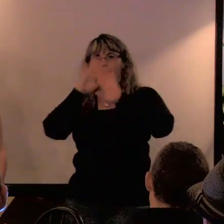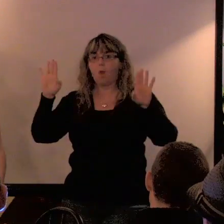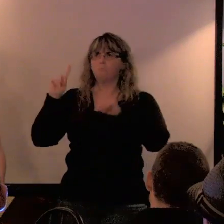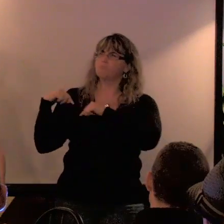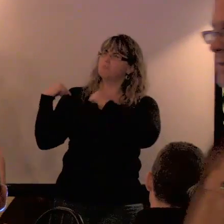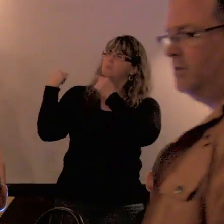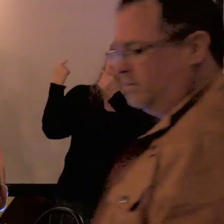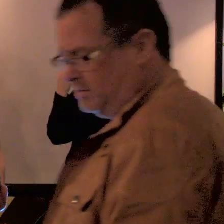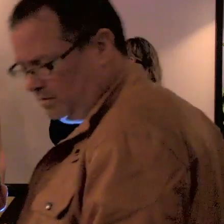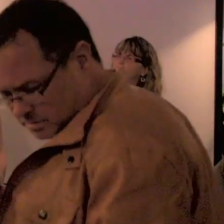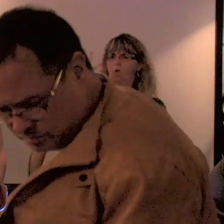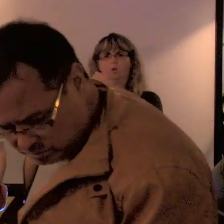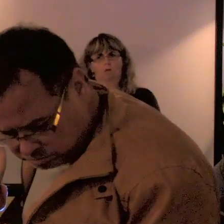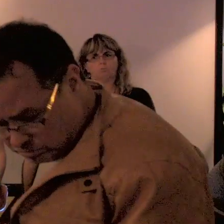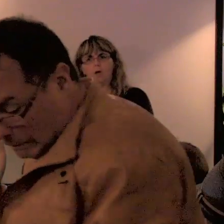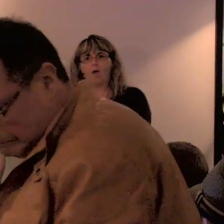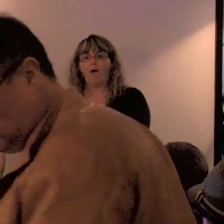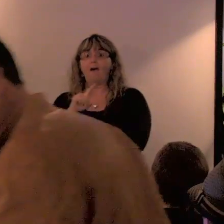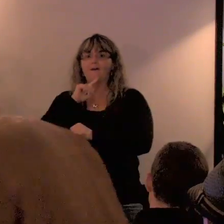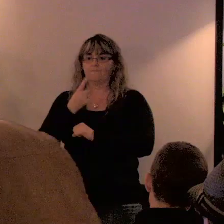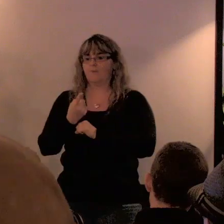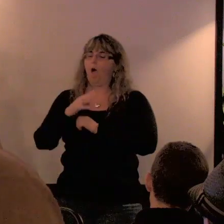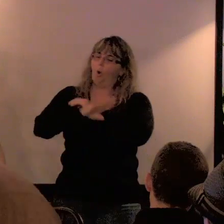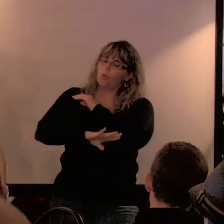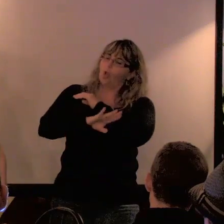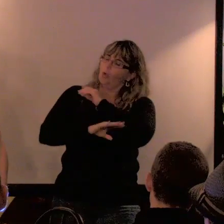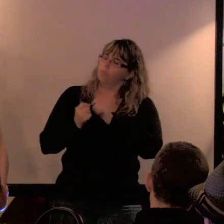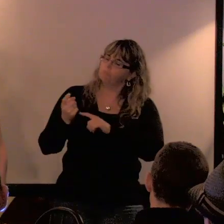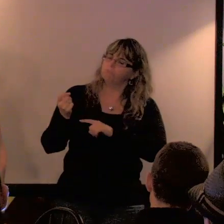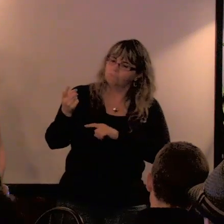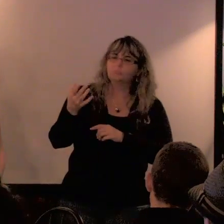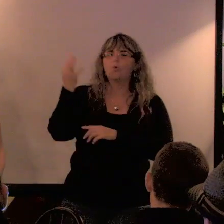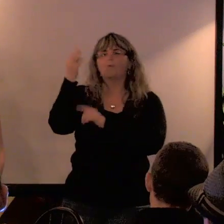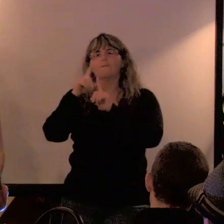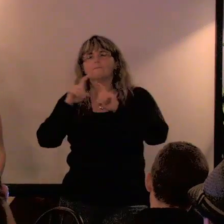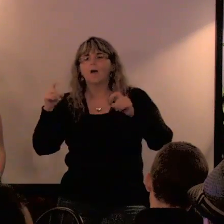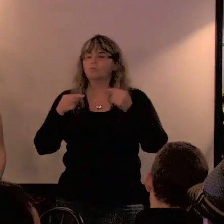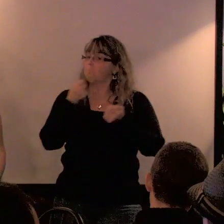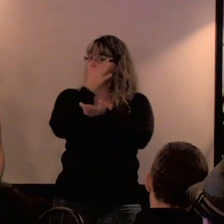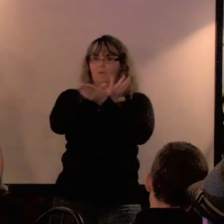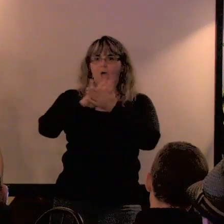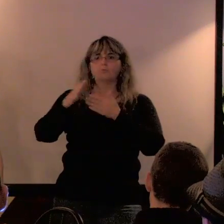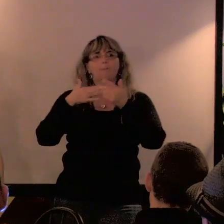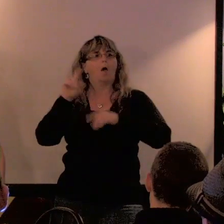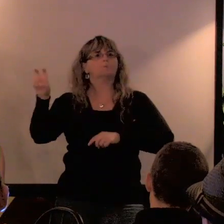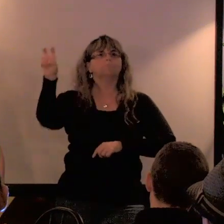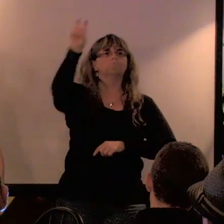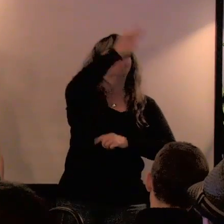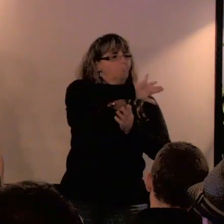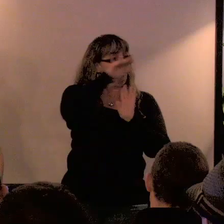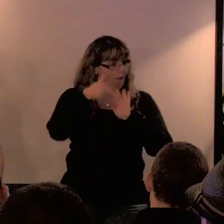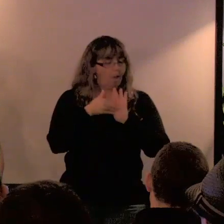année d'activité qui commence cet automne. Donc, on offre des cours sur différents sujets gratuitement dans différents lieux de la ville.